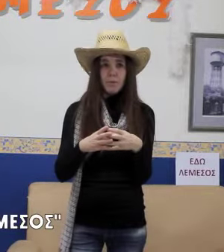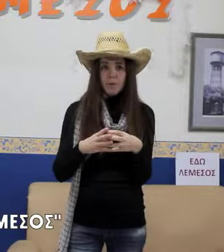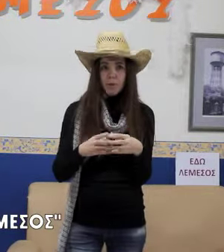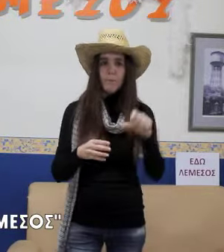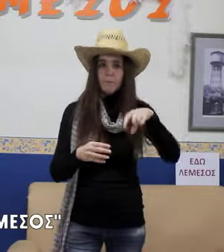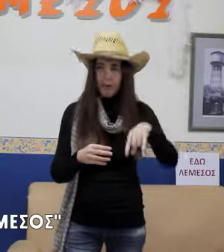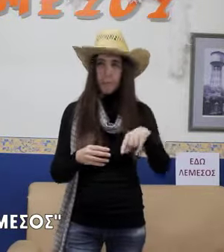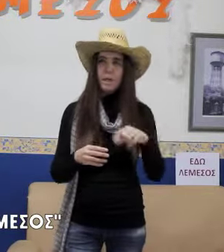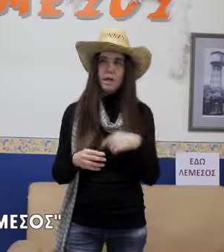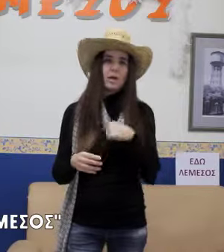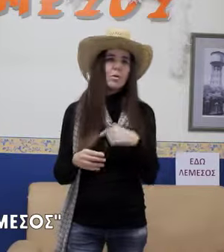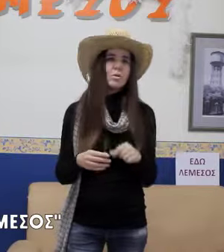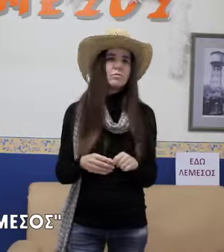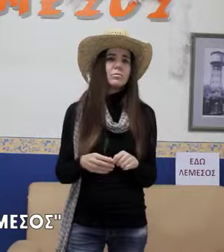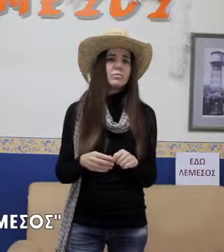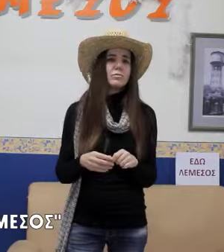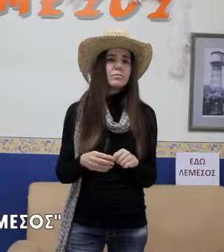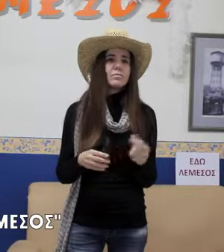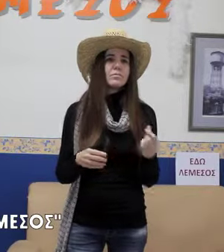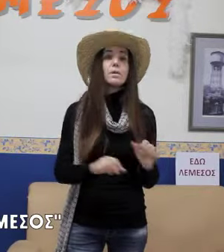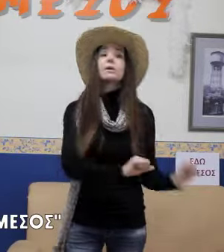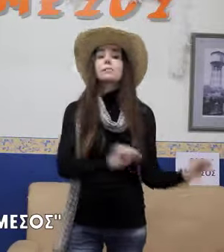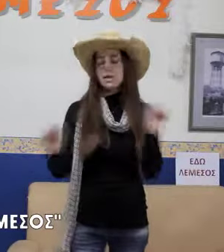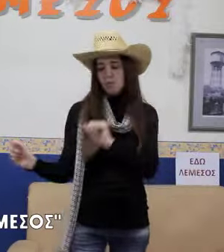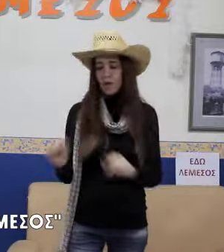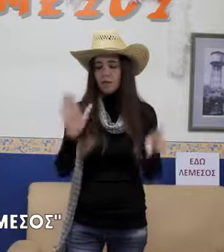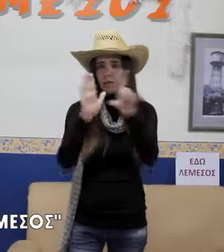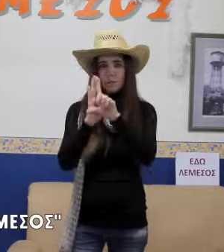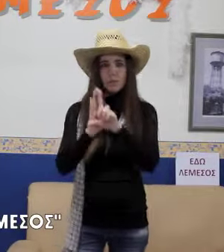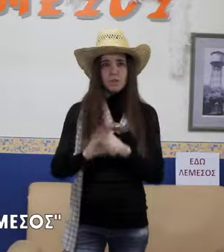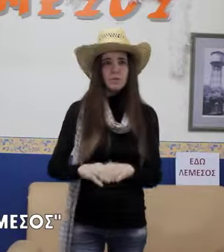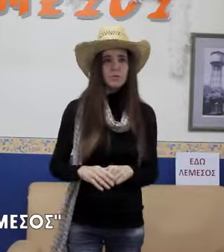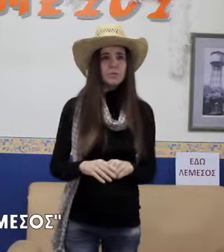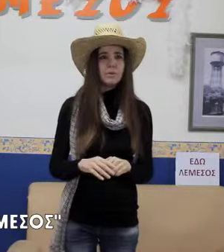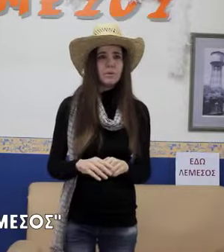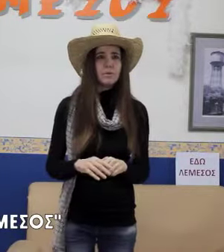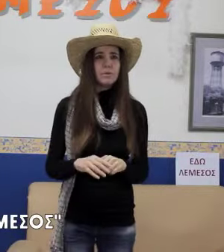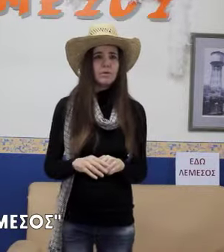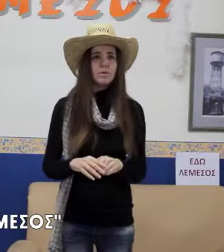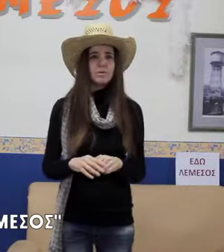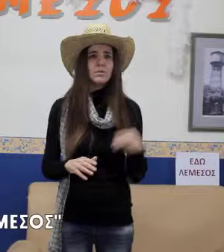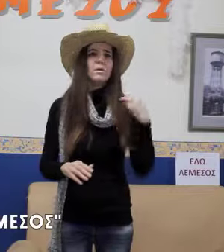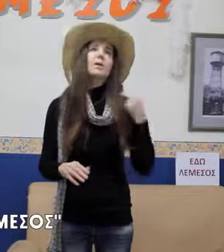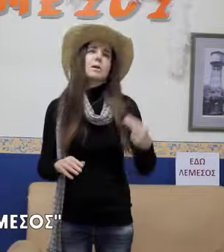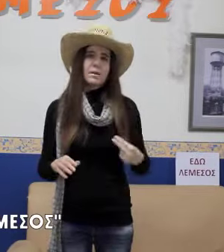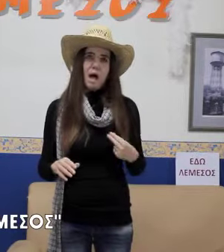Μπατουκίνιο, τις Μαζορέτες Λεμεσού, το Δήμαρχο και τα μέλη του